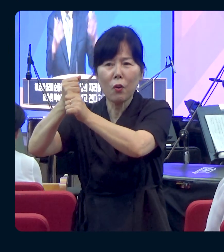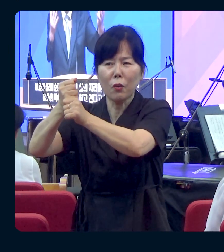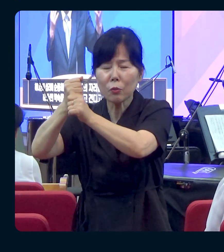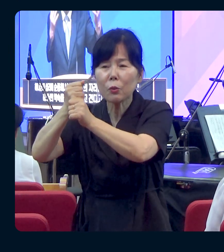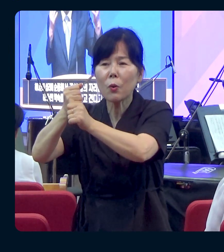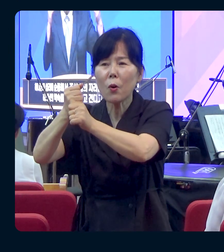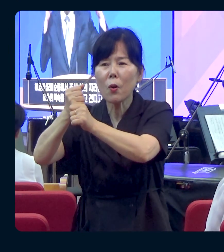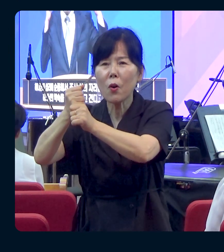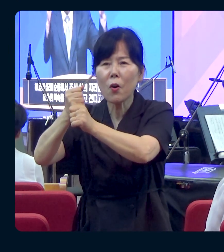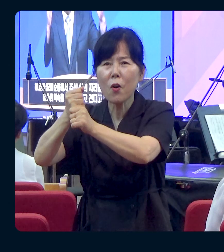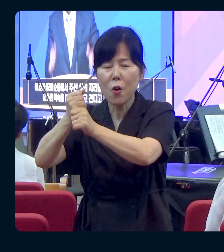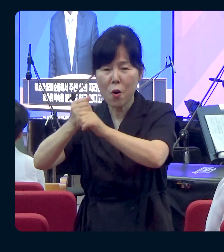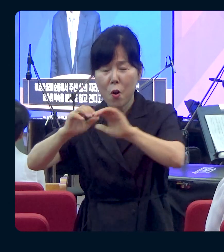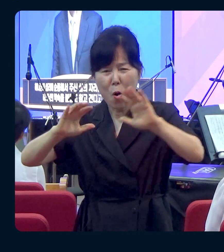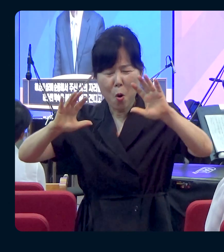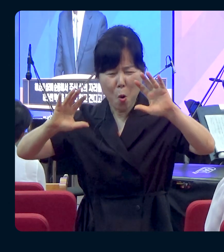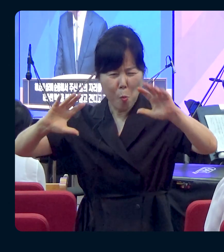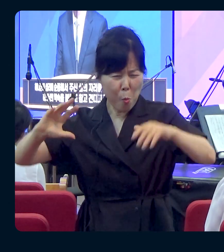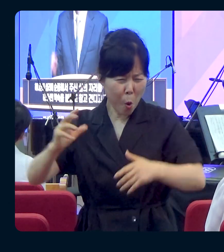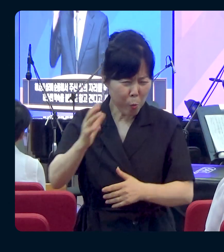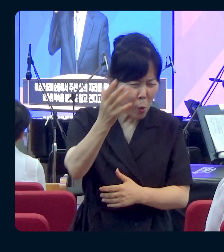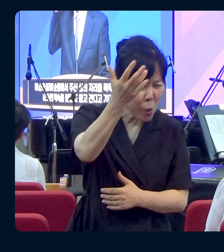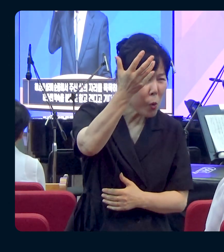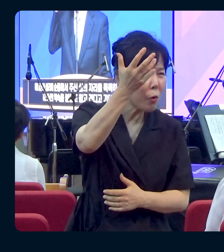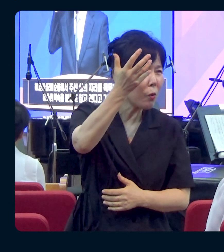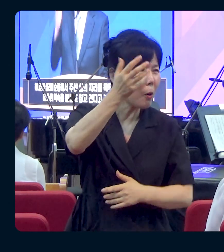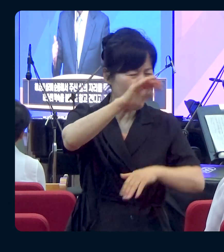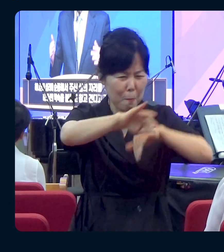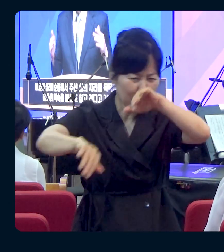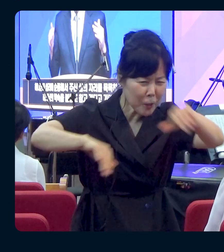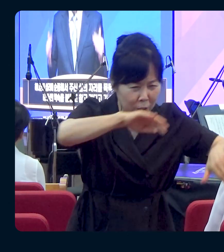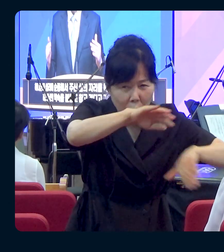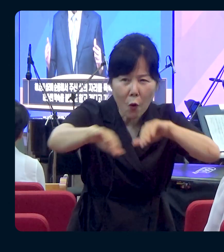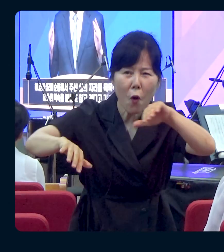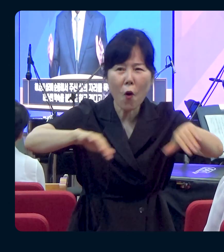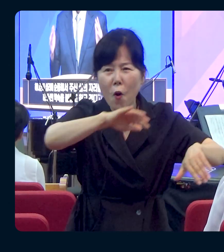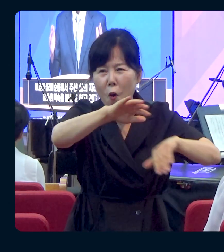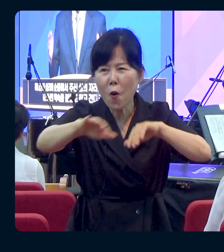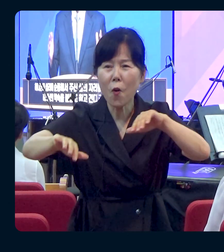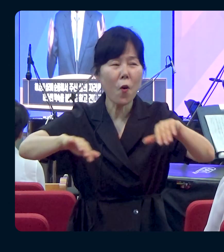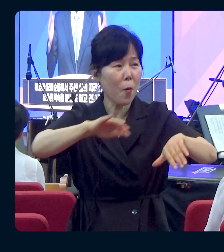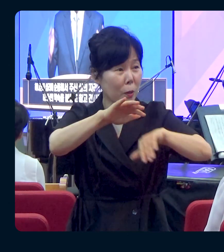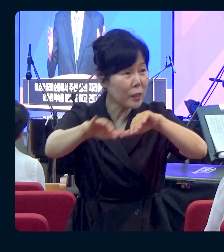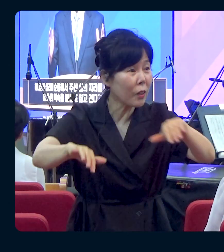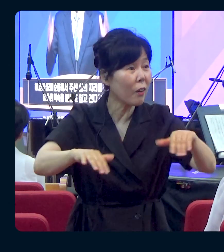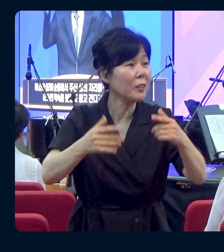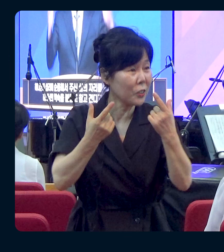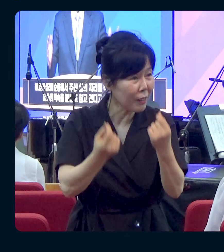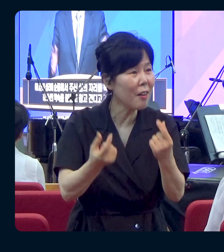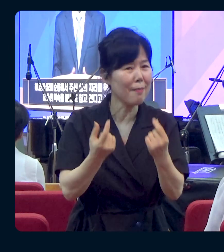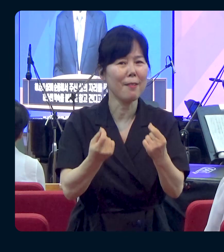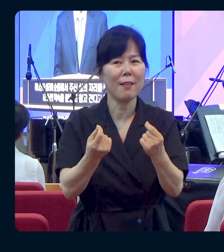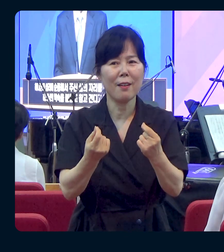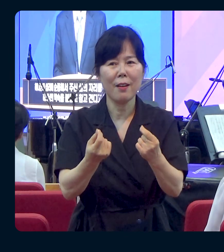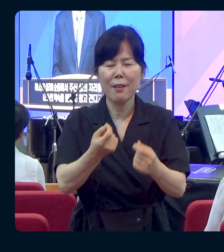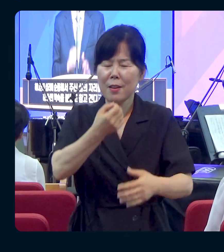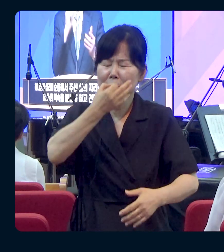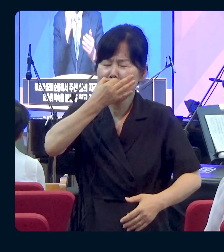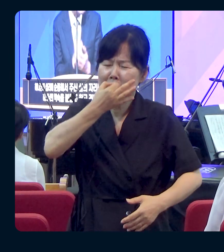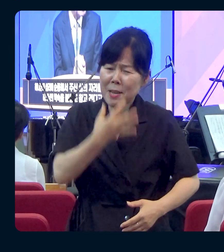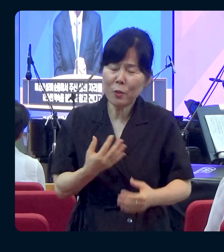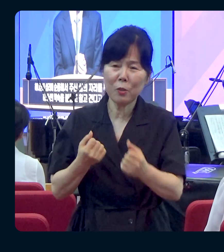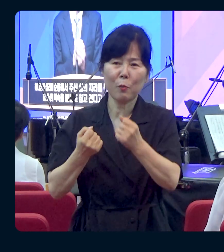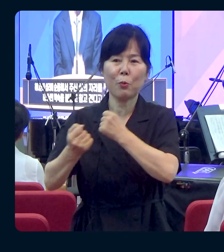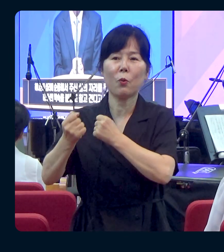붙들고, 정말 마치 어떤 그런 역풍 가운데 거꾸로 가는 것 같은 그런 거라 할지라도, 정말